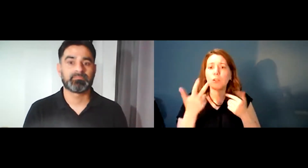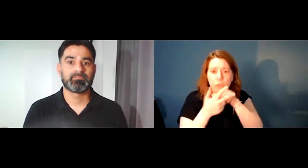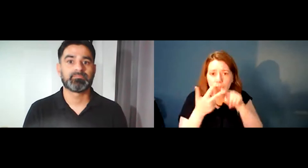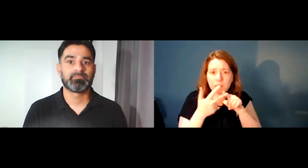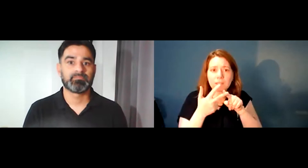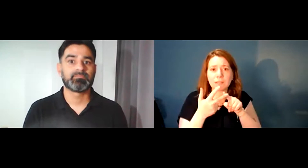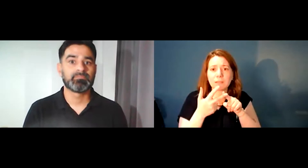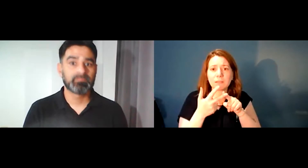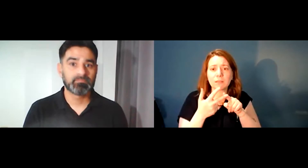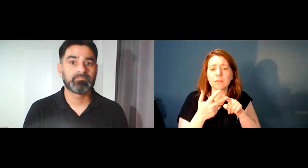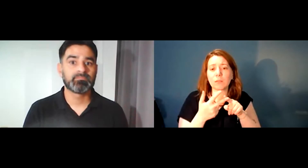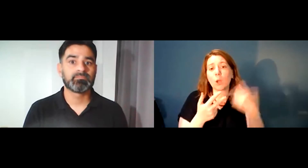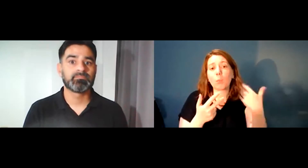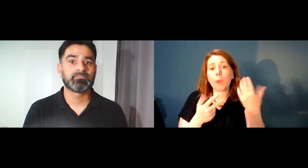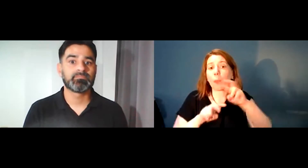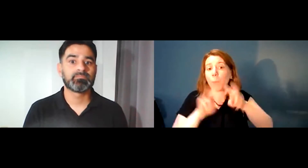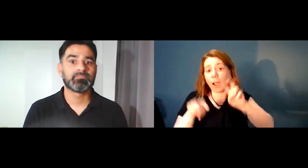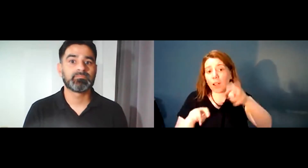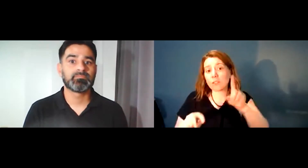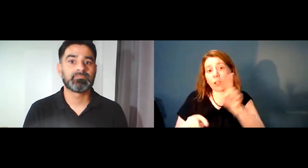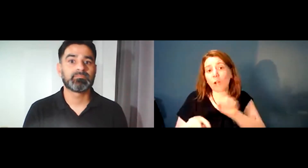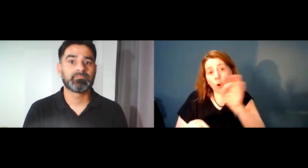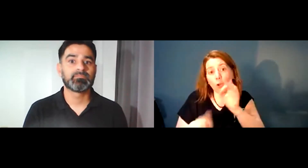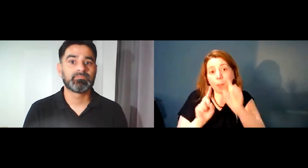no se pierde nada. Digo yo, ¿no es cierto? A ver qué te parece, Sandra.